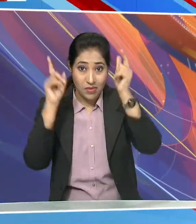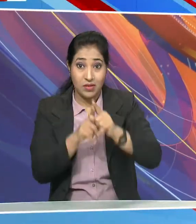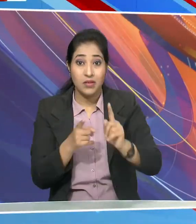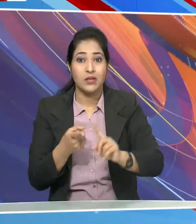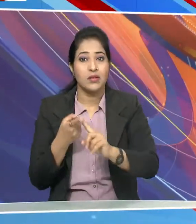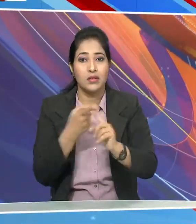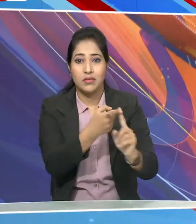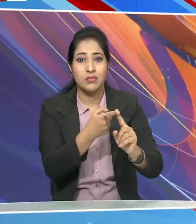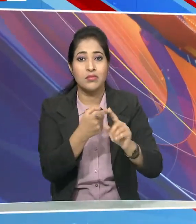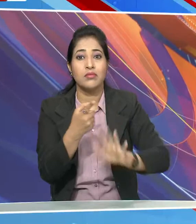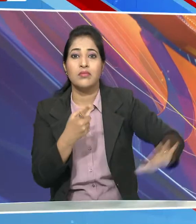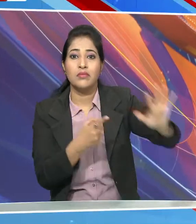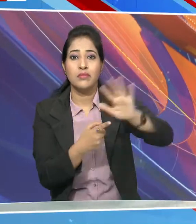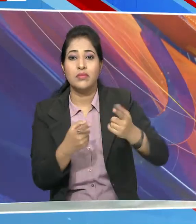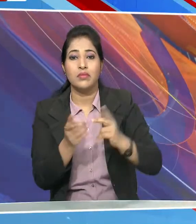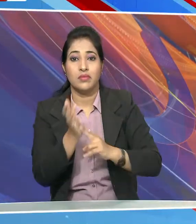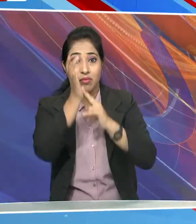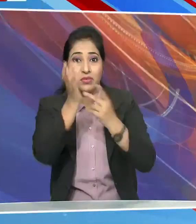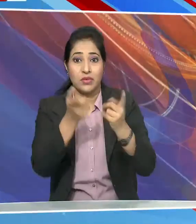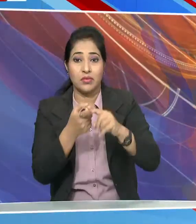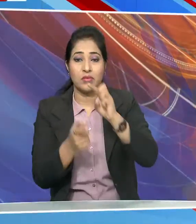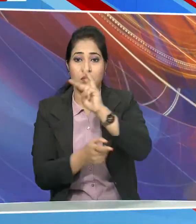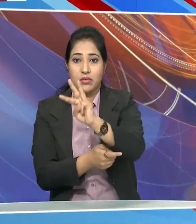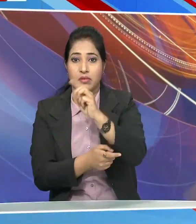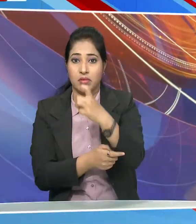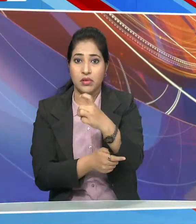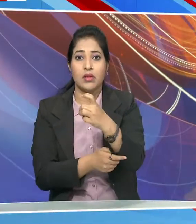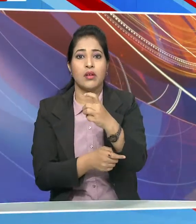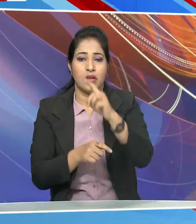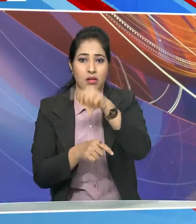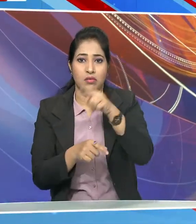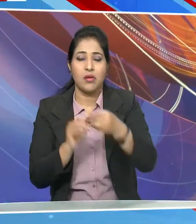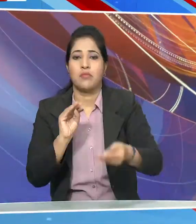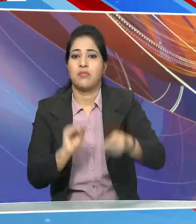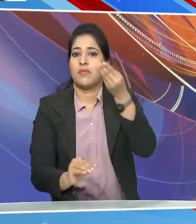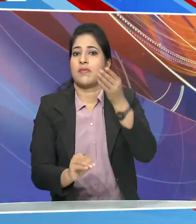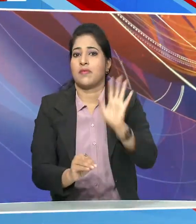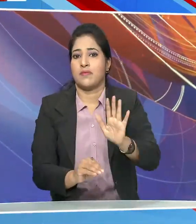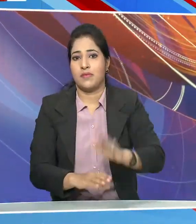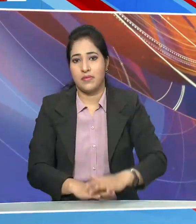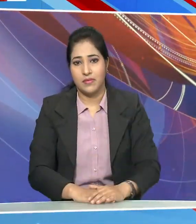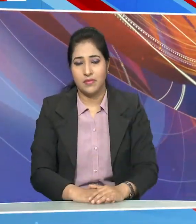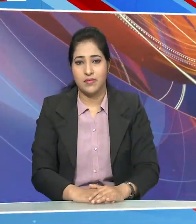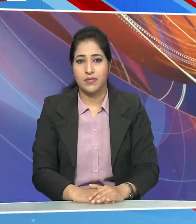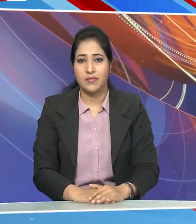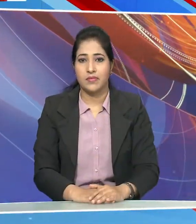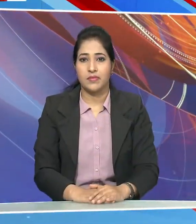बारिश में 37 फिस की उल्लेखनीय वृद्धि अच्छी गई है